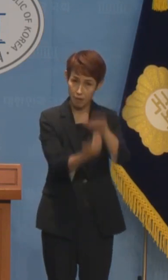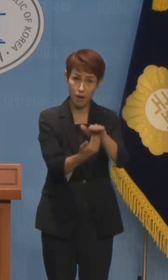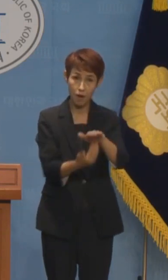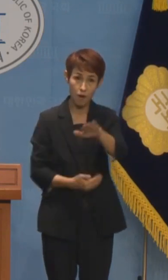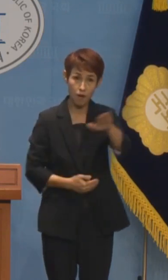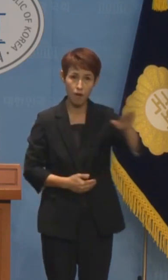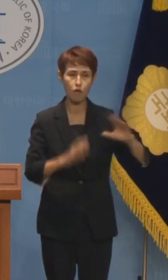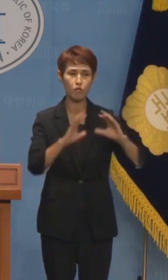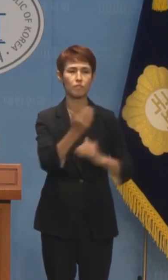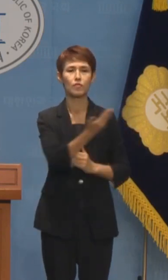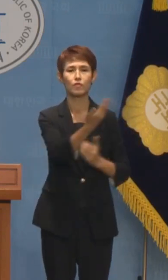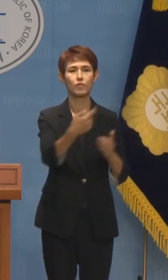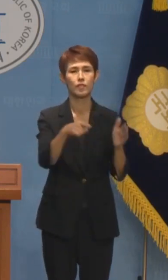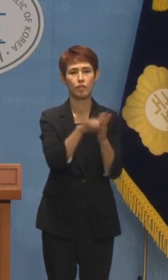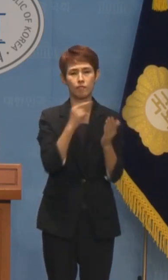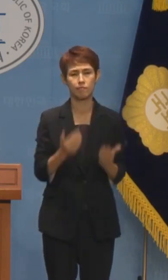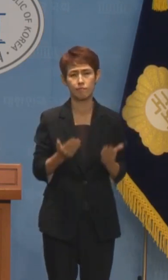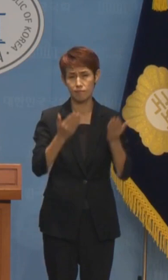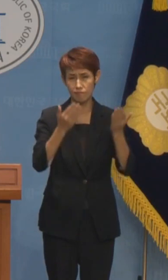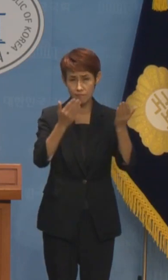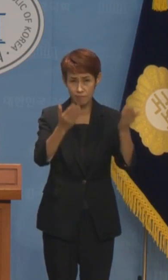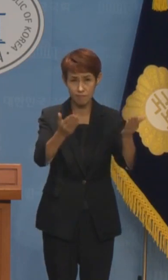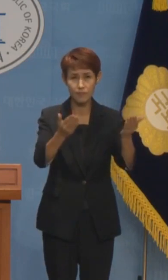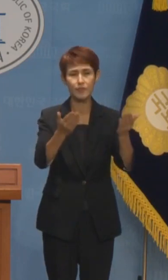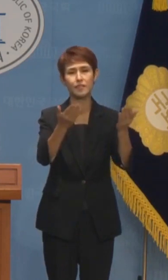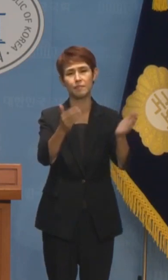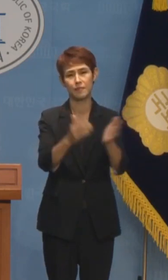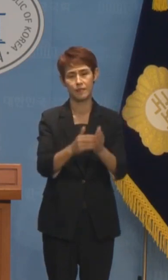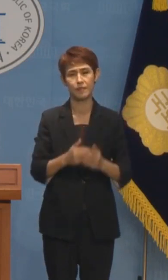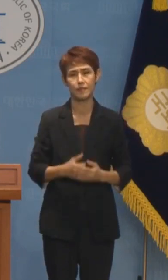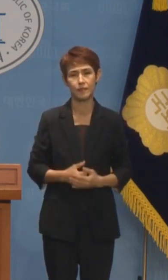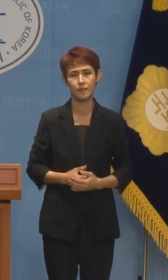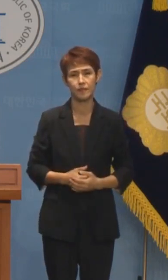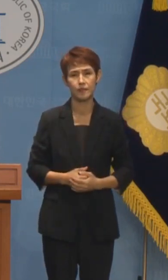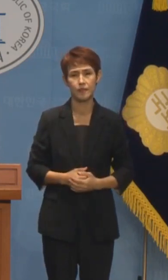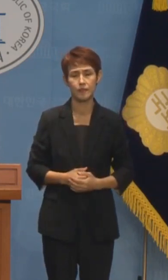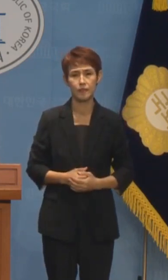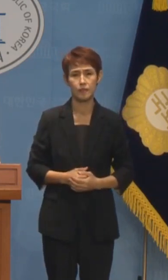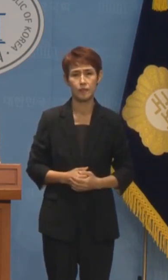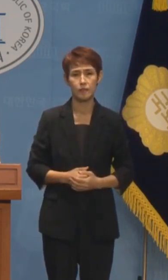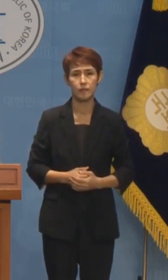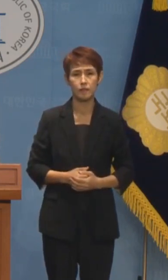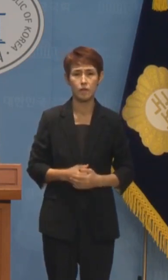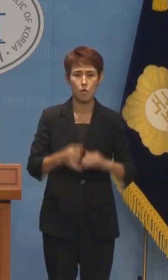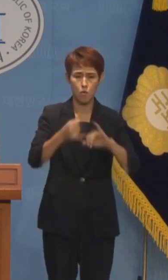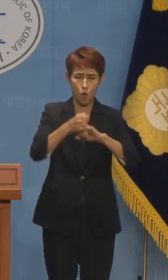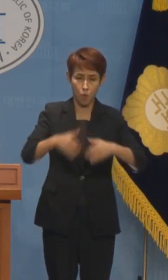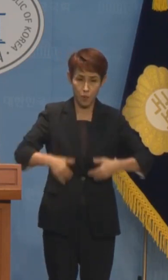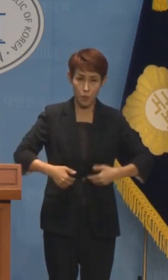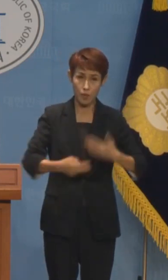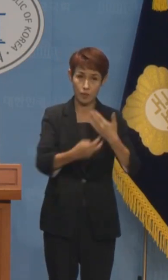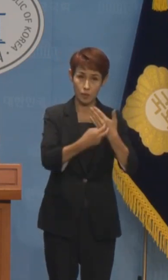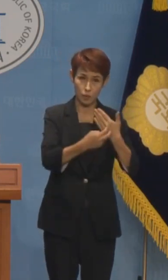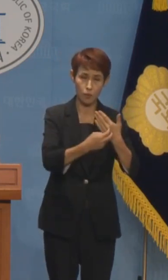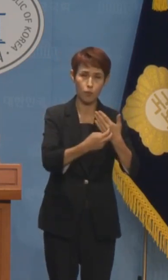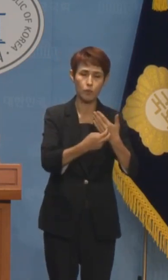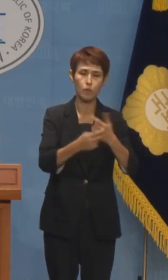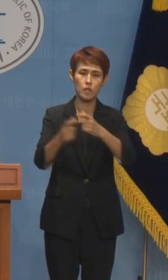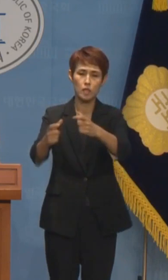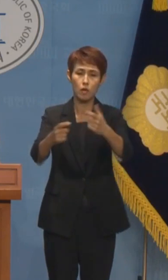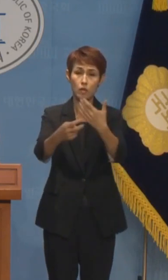국민을 위한 헌신으로 그 주돌 역할을 해왔습니다 하지만 필수 의료와 지역 의료